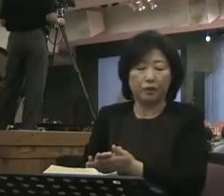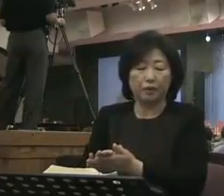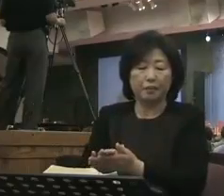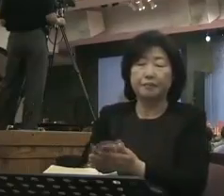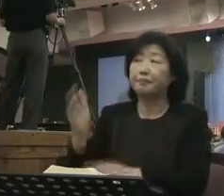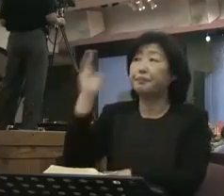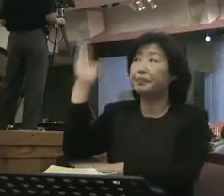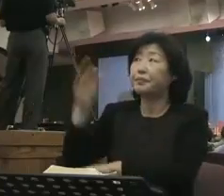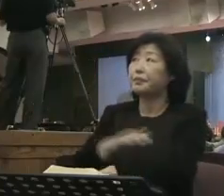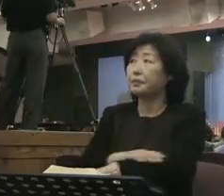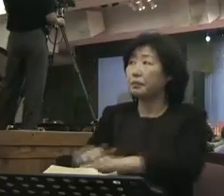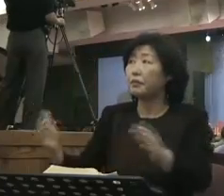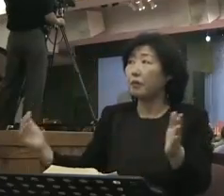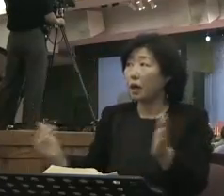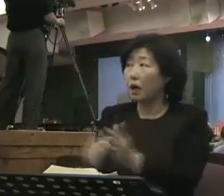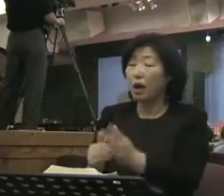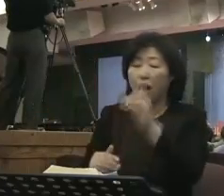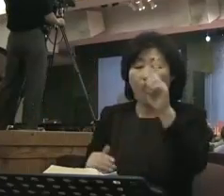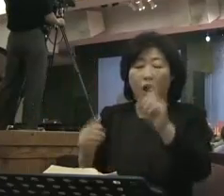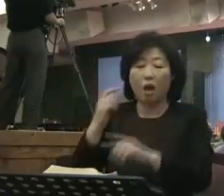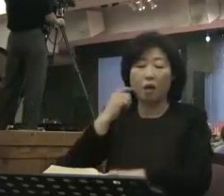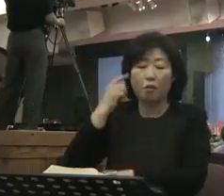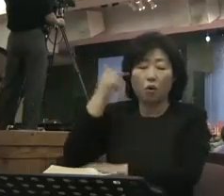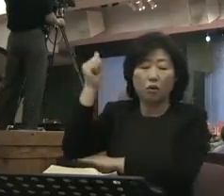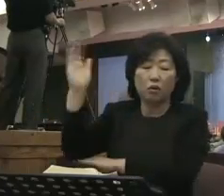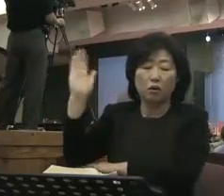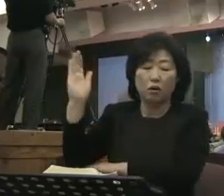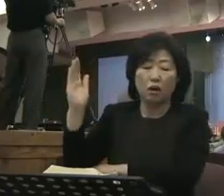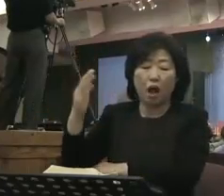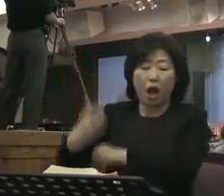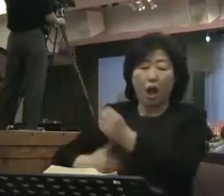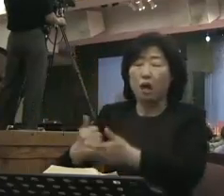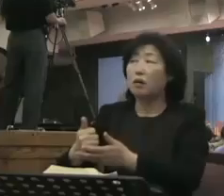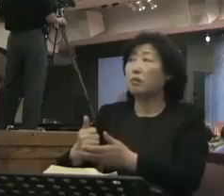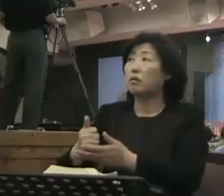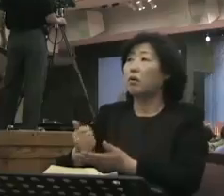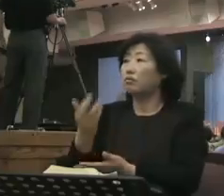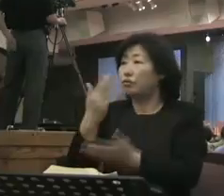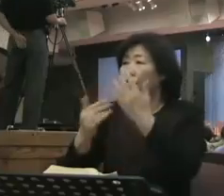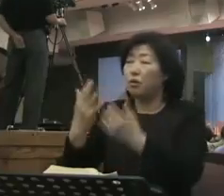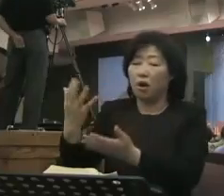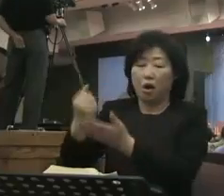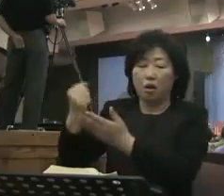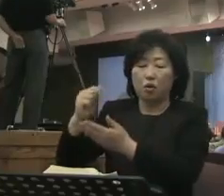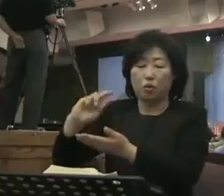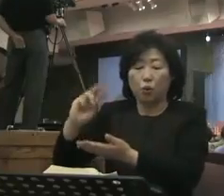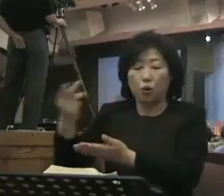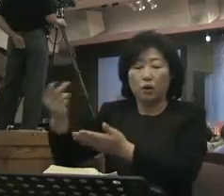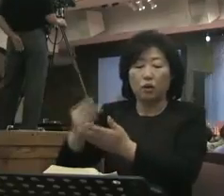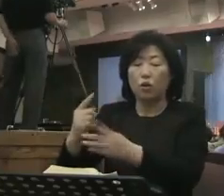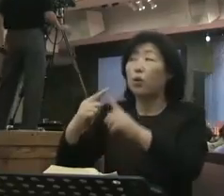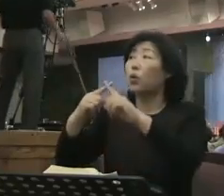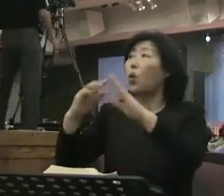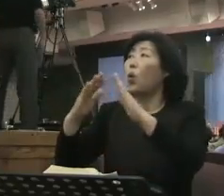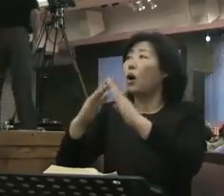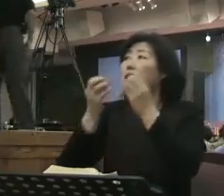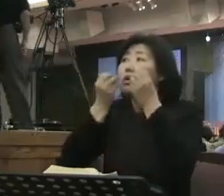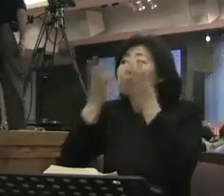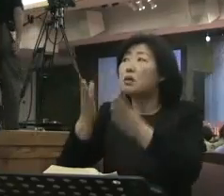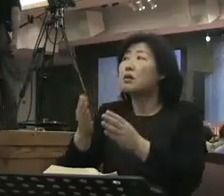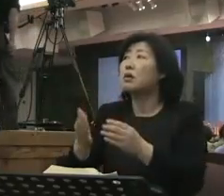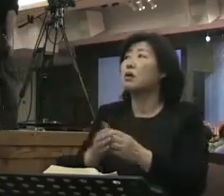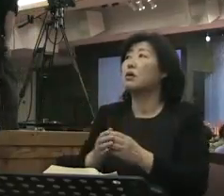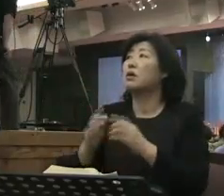있었습니다. 한 목회자가 하나님의 불을 받고 돌아가서 그로 인해 교회가 새롭게 됩니다. 교회로